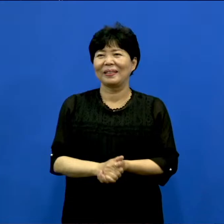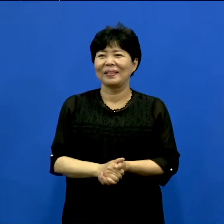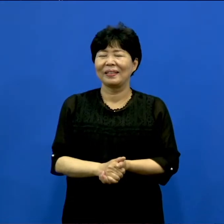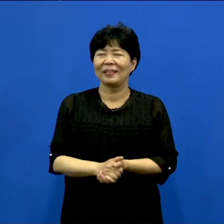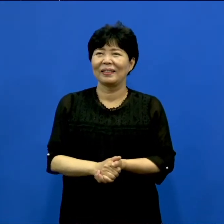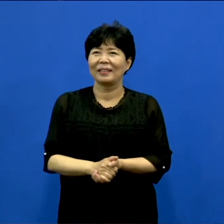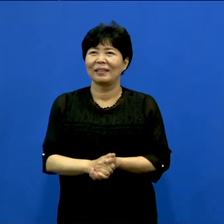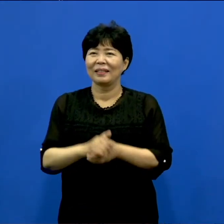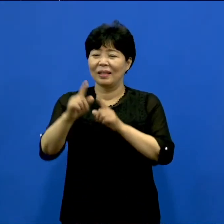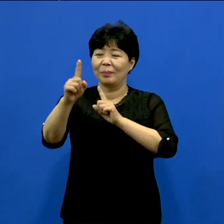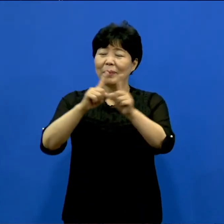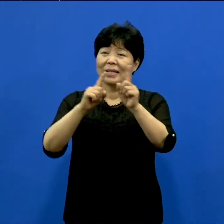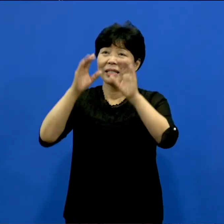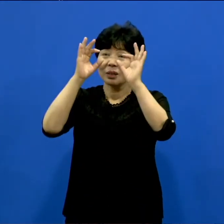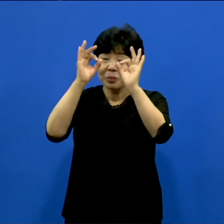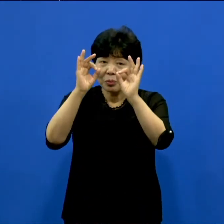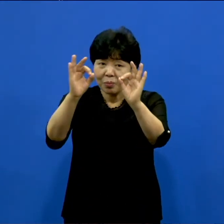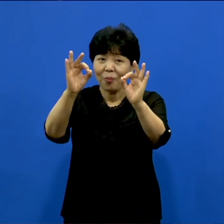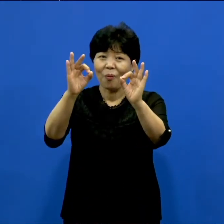우리가 말씀을 듣고